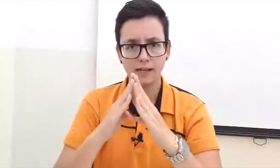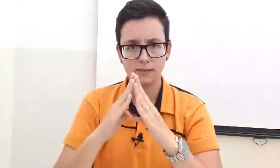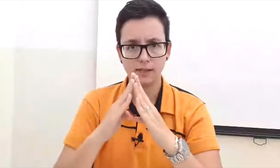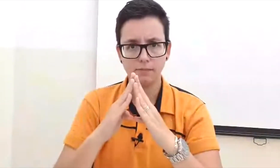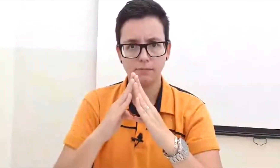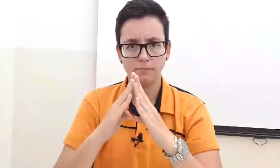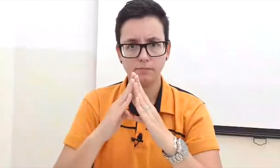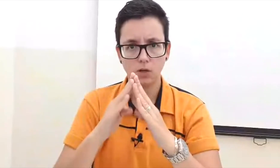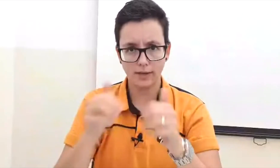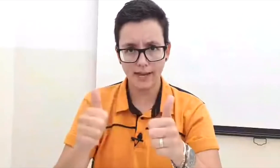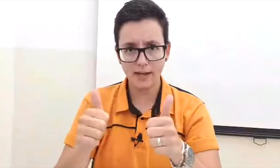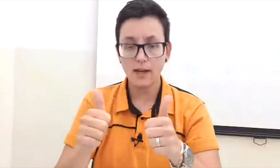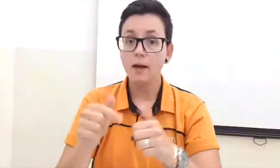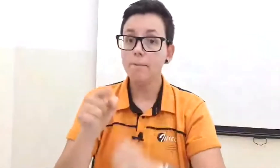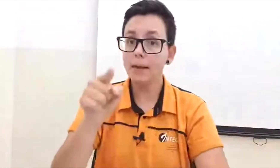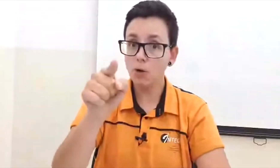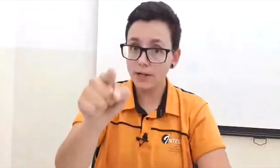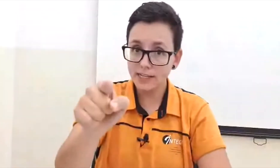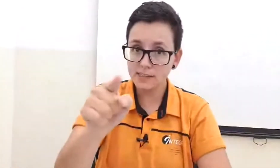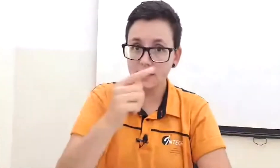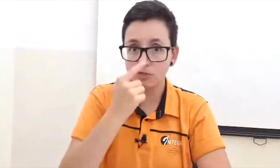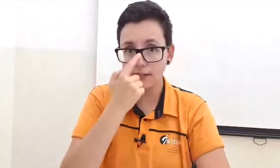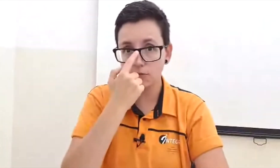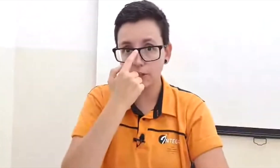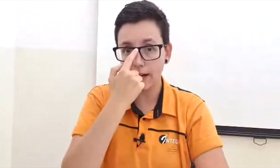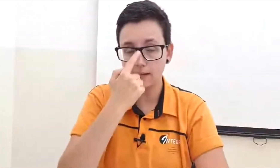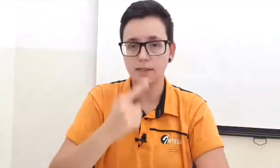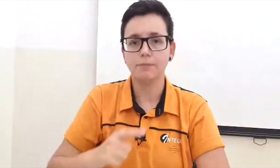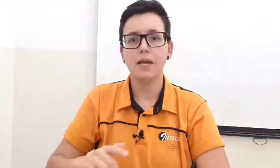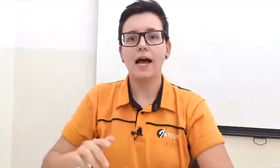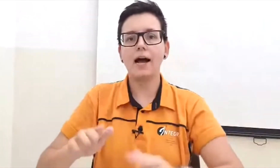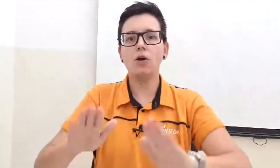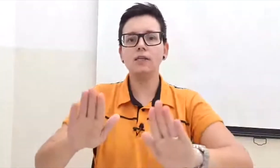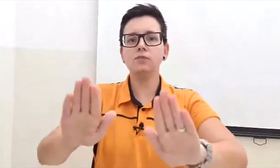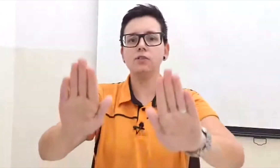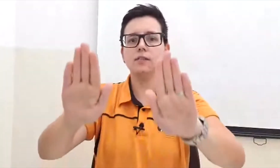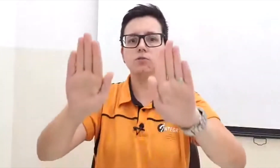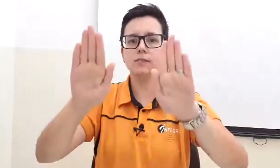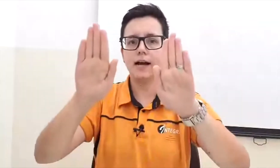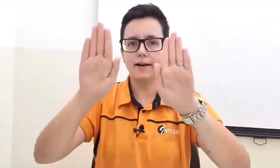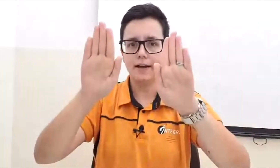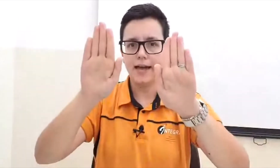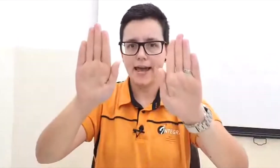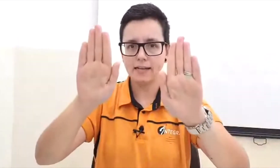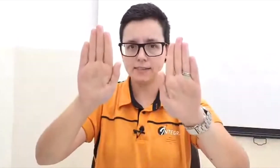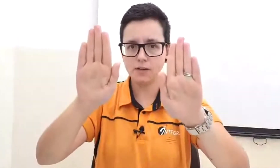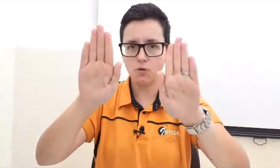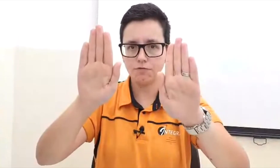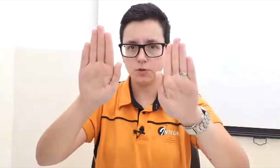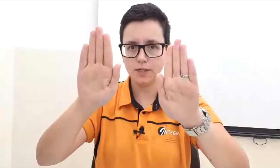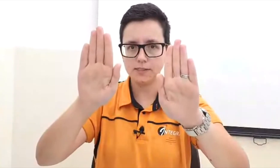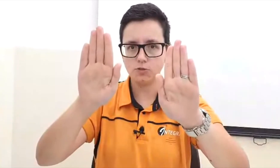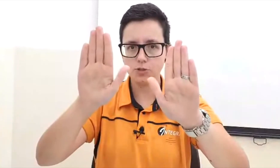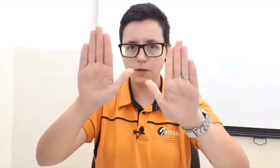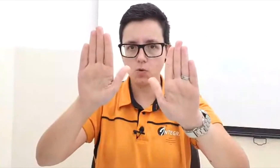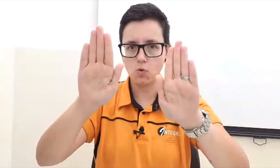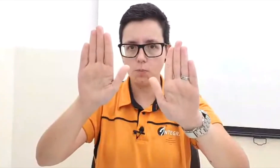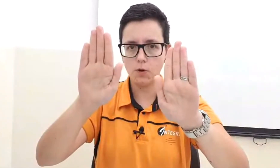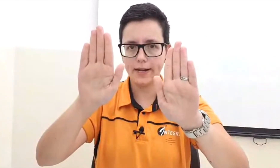Casa, ok? Memoriza aí o sinal de casa. Agora, se você usar esta configuração de mão, com o polegar